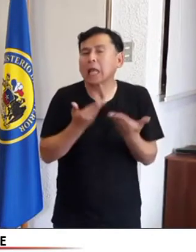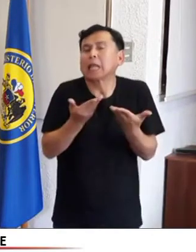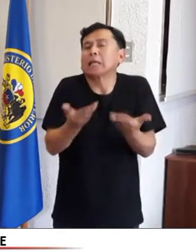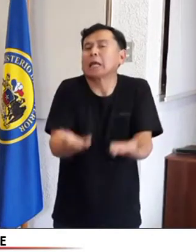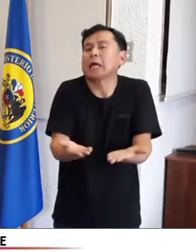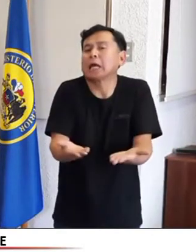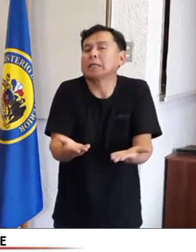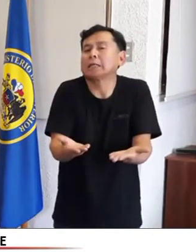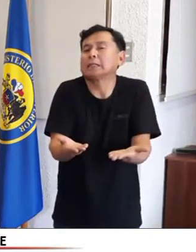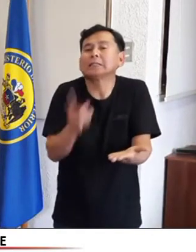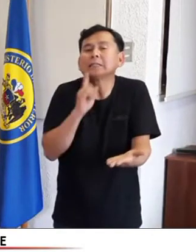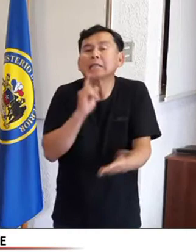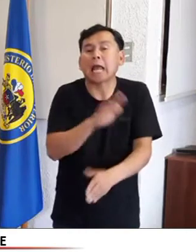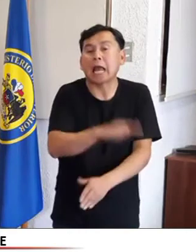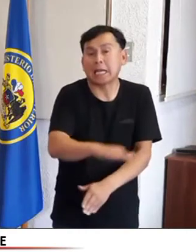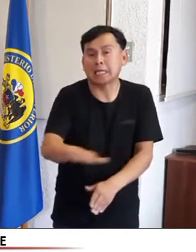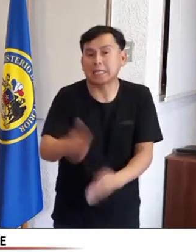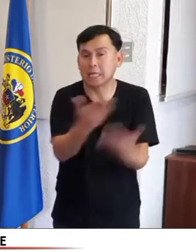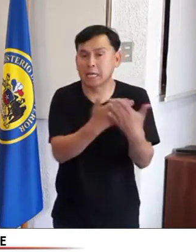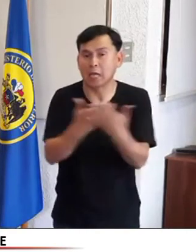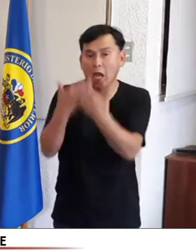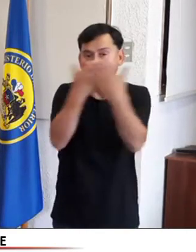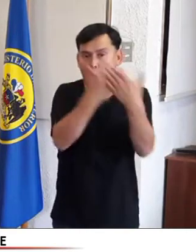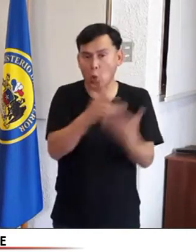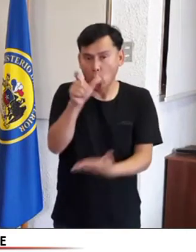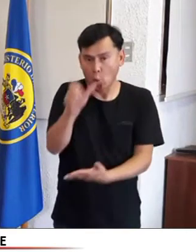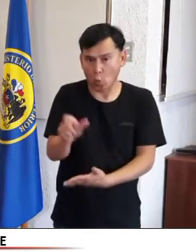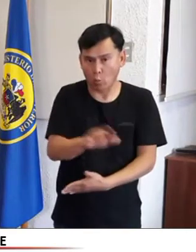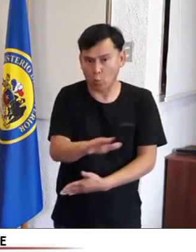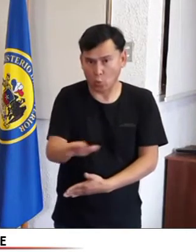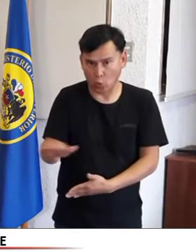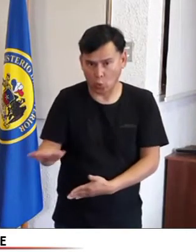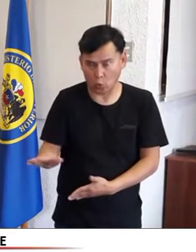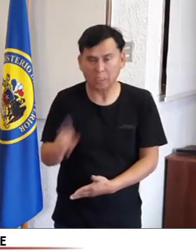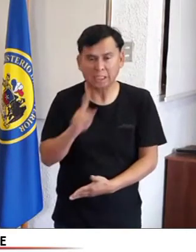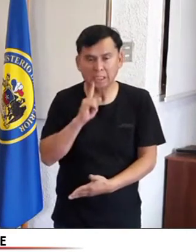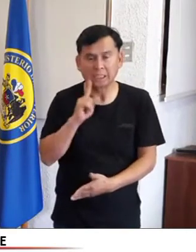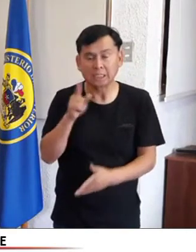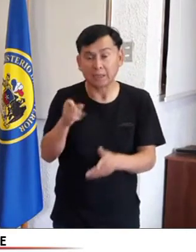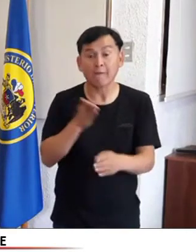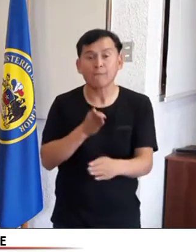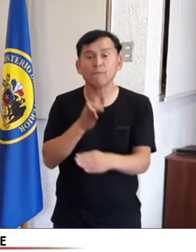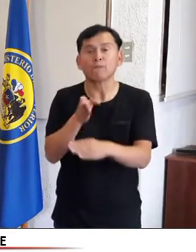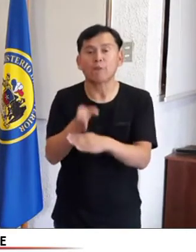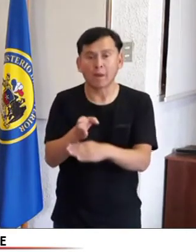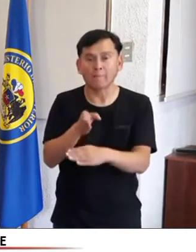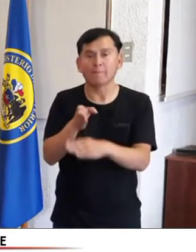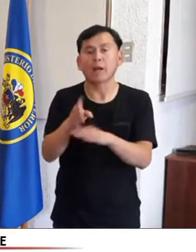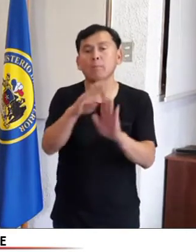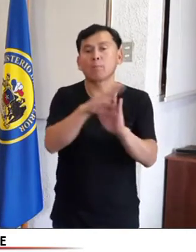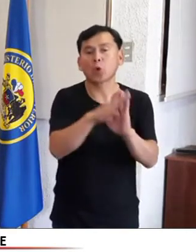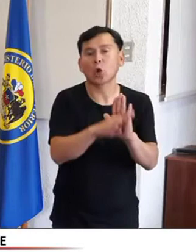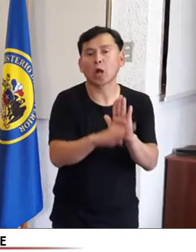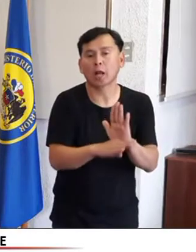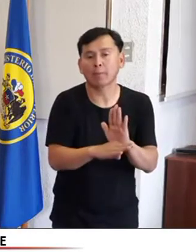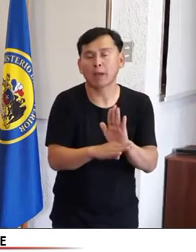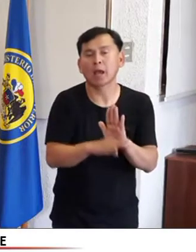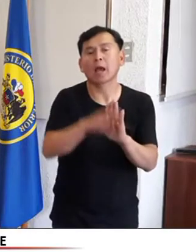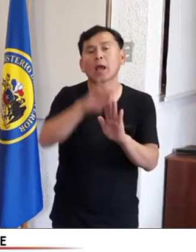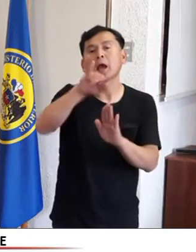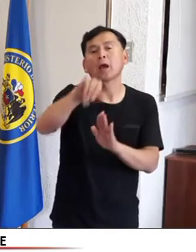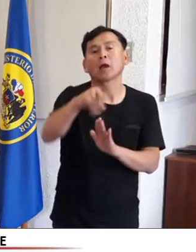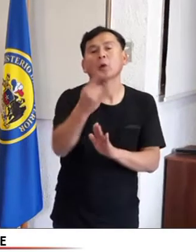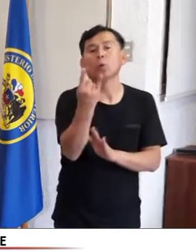entregadas a aquellos alumnos que en primera instancia son usuarios o beneficiarios del Programa Especial